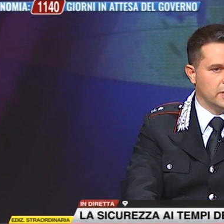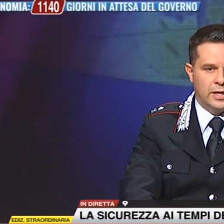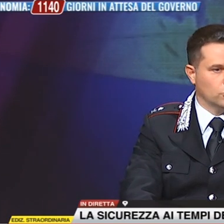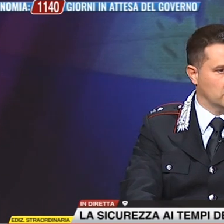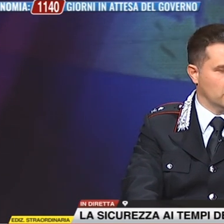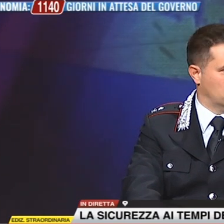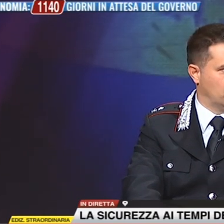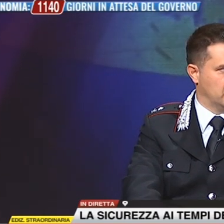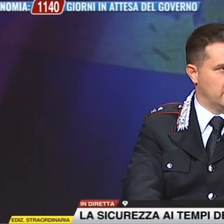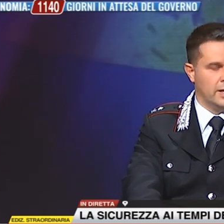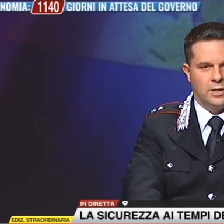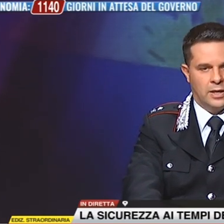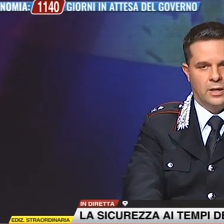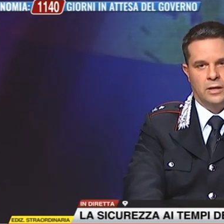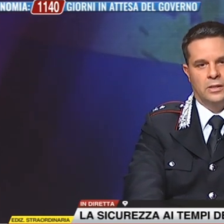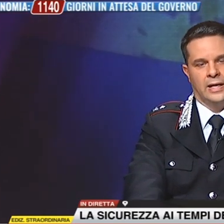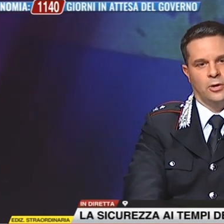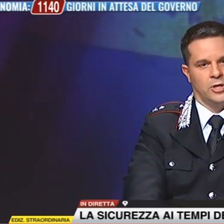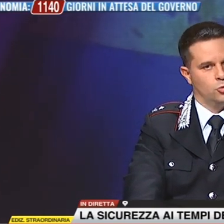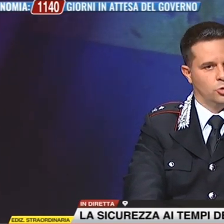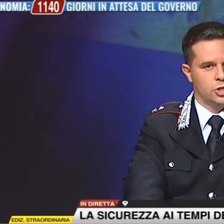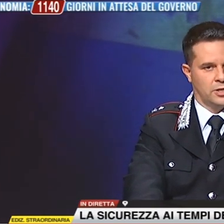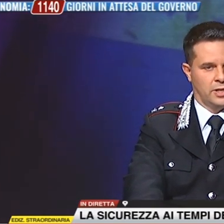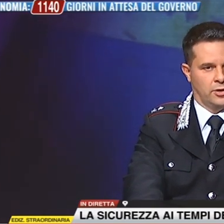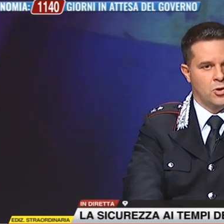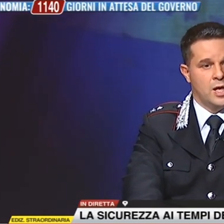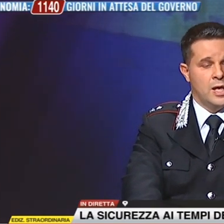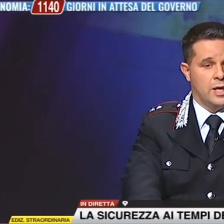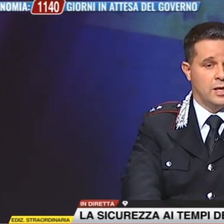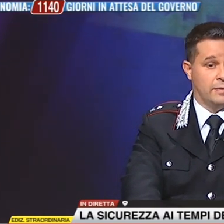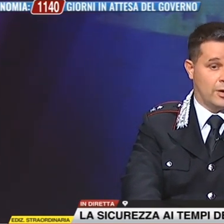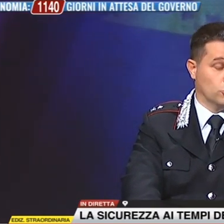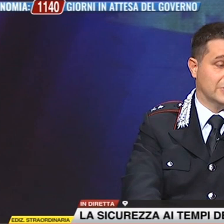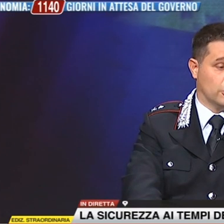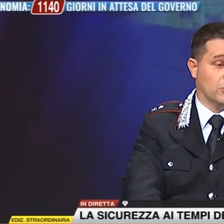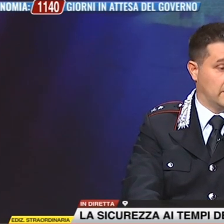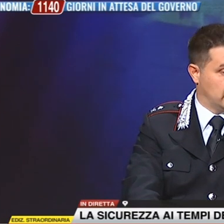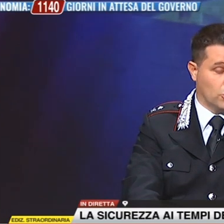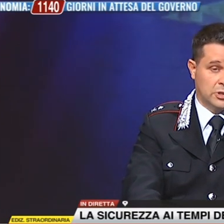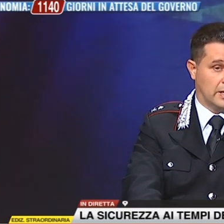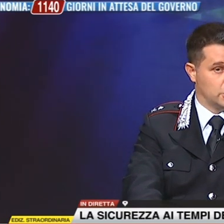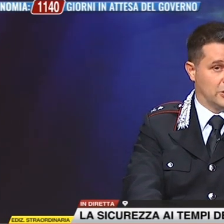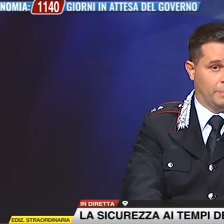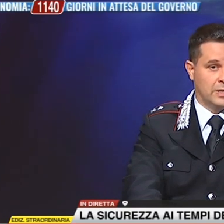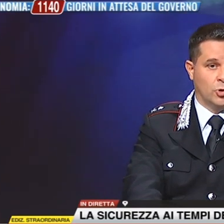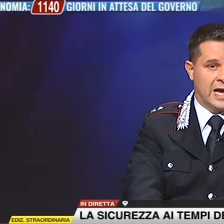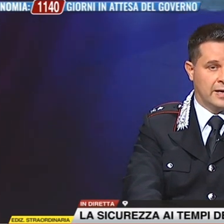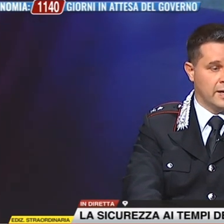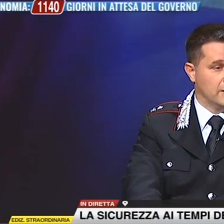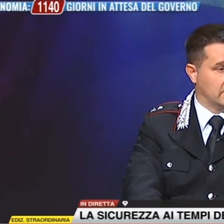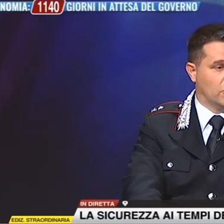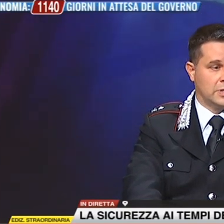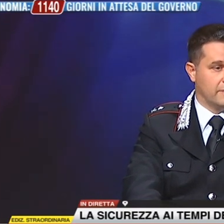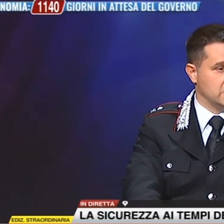può essere tutti gli ori di famiglia e il denaro che custodisce all'interno. Ecco, un danno che, oltre all'aspetto